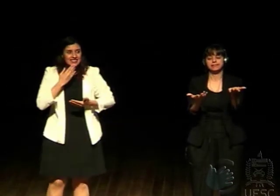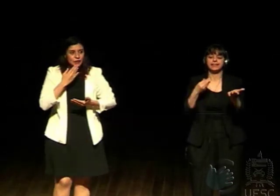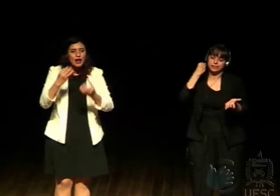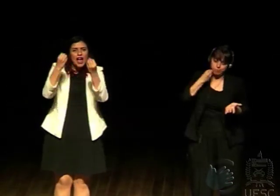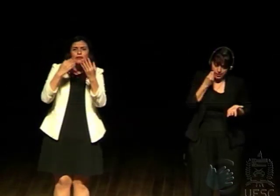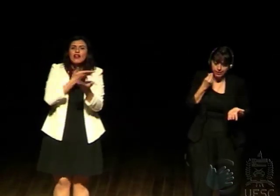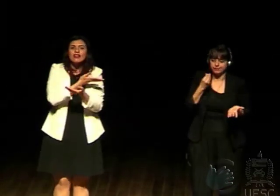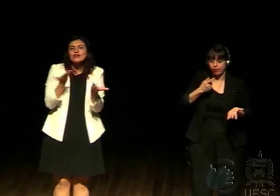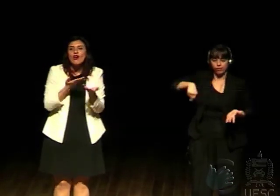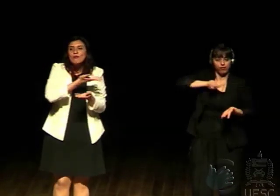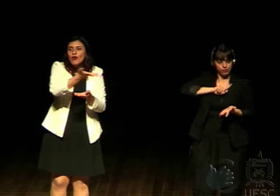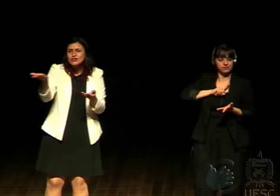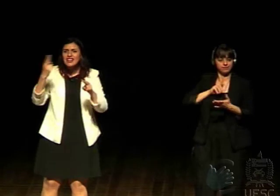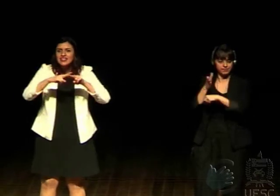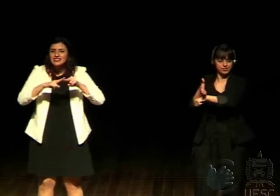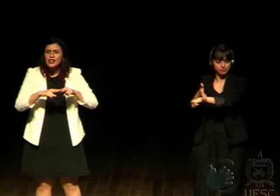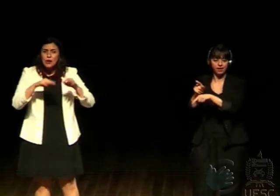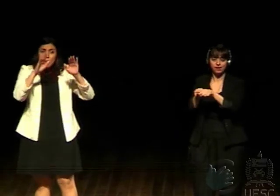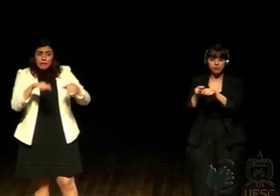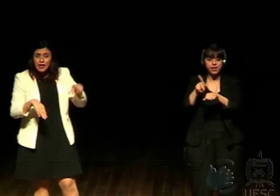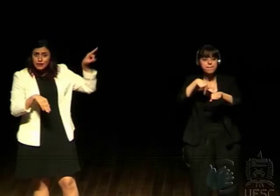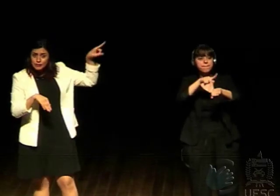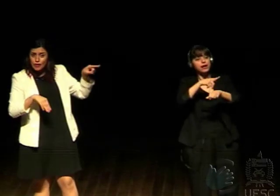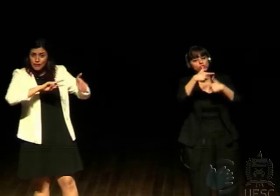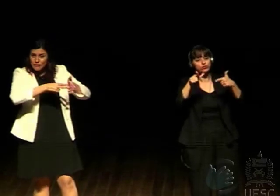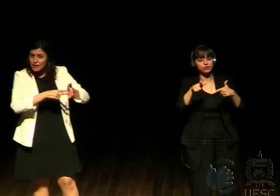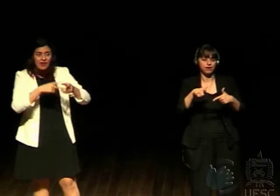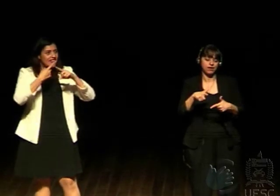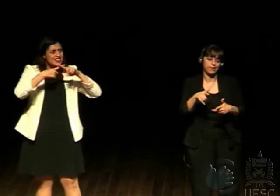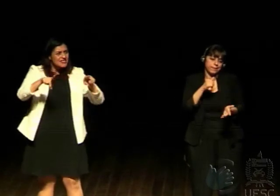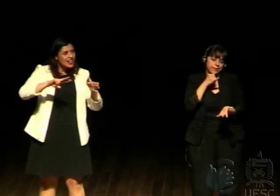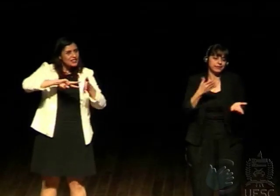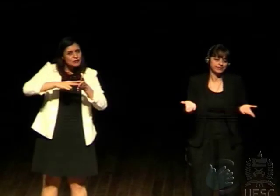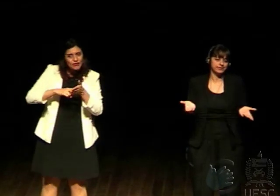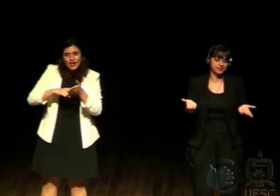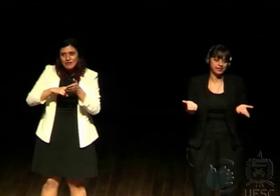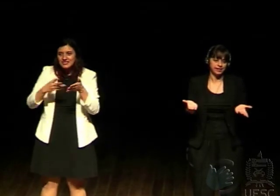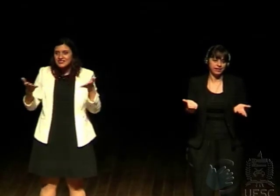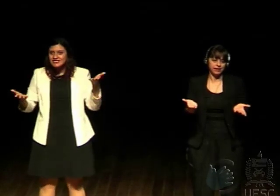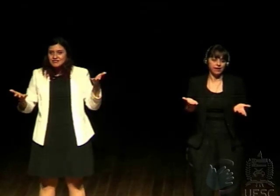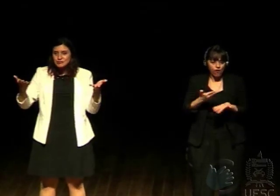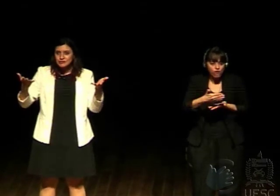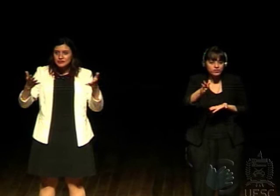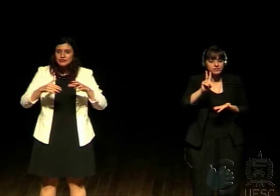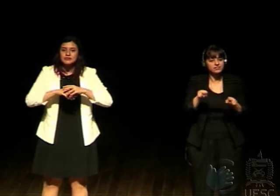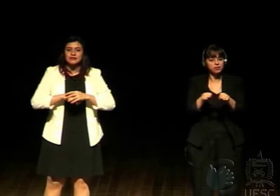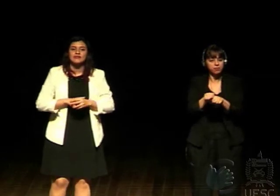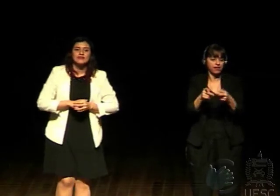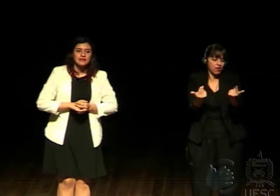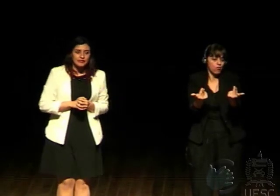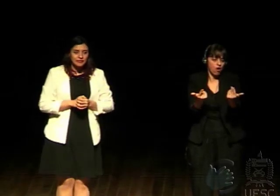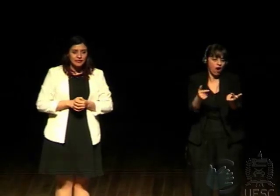nuestra experiencia y compartirla también con la experiencia que han tenido en otros países, cómo ustedes han llevado en curso este proceso de la